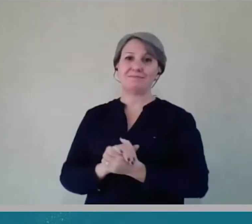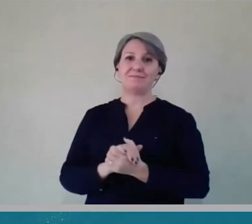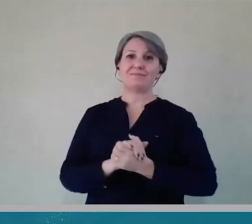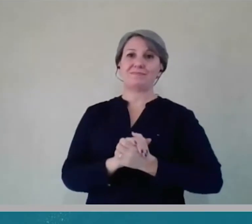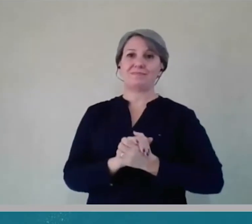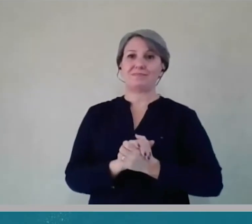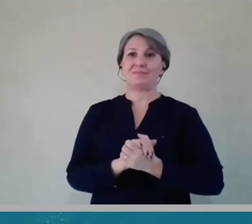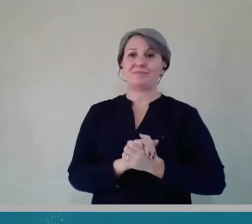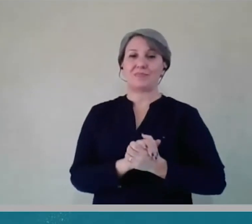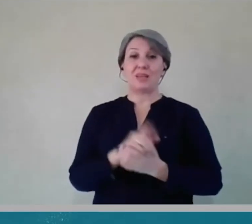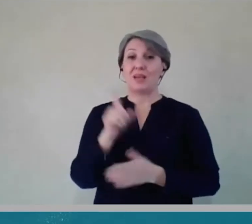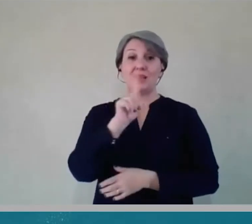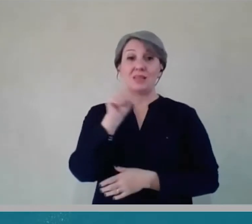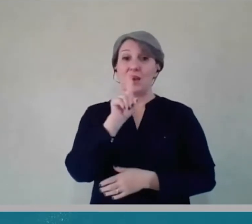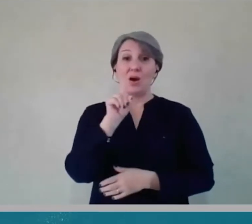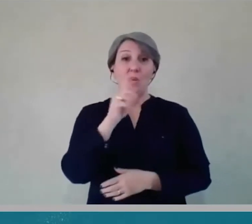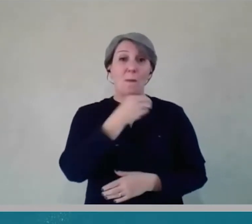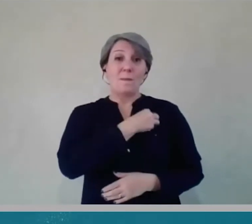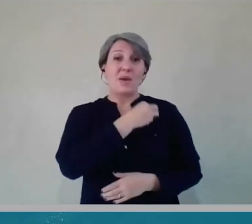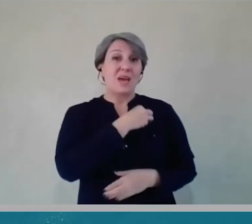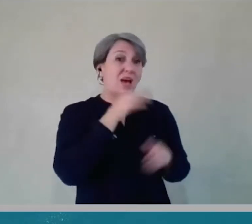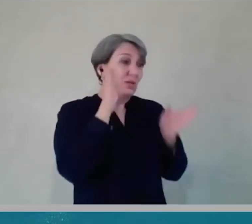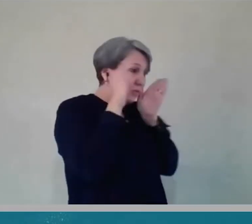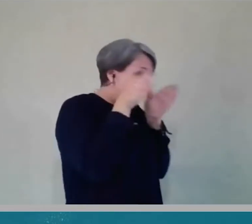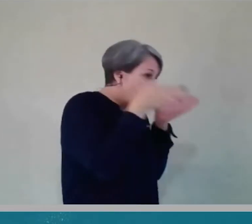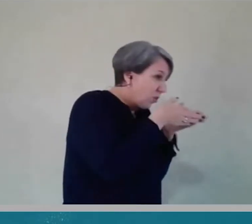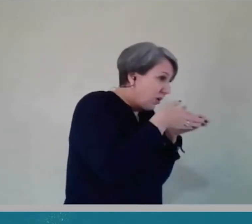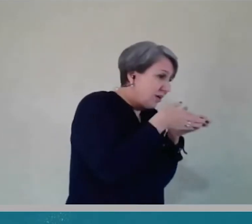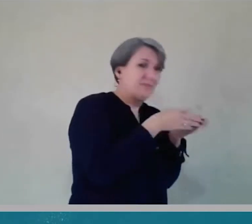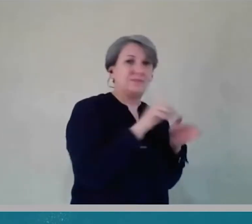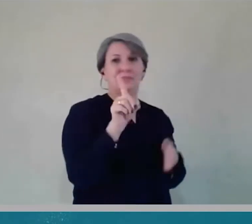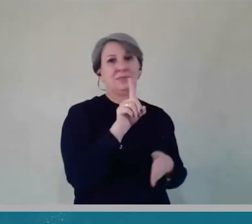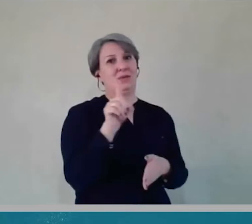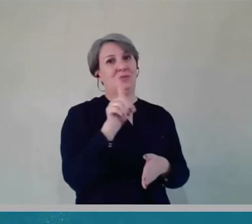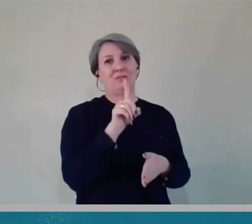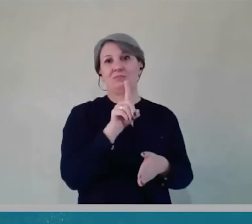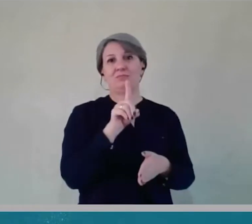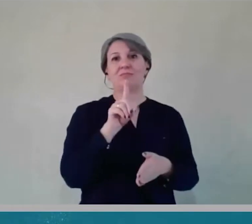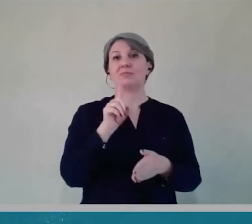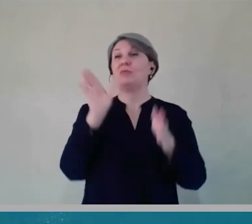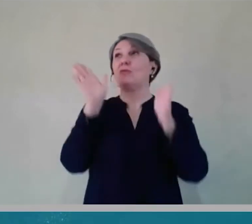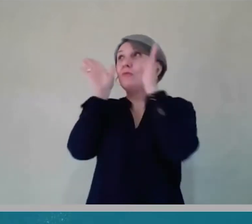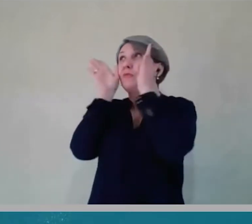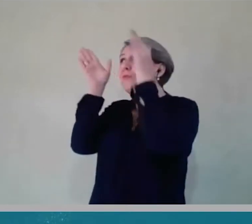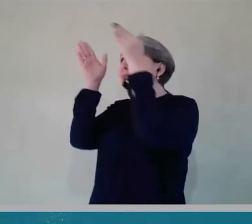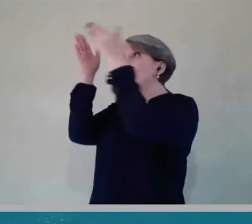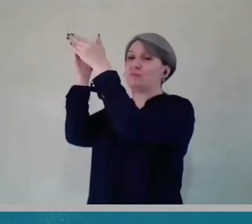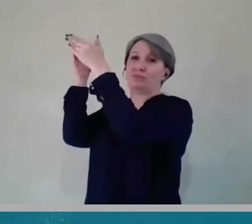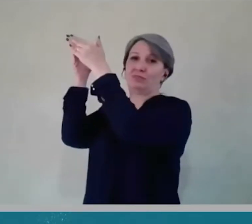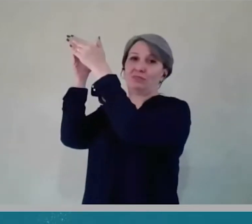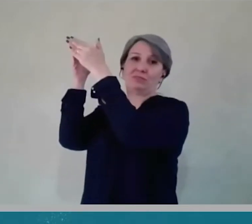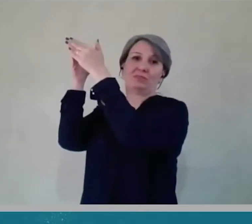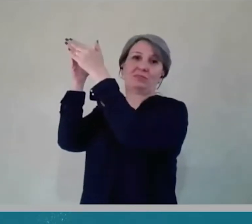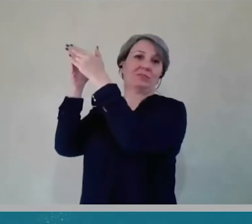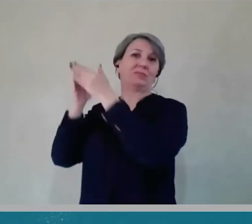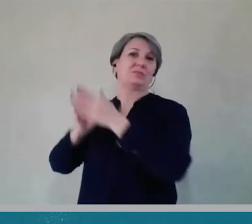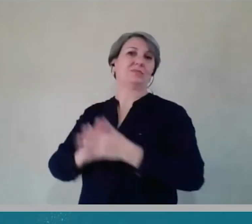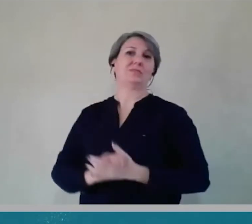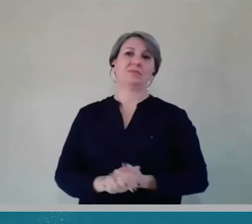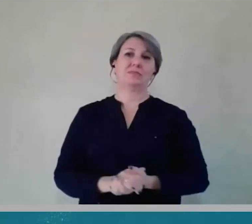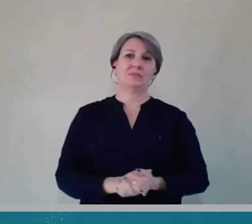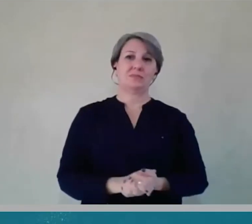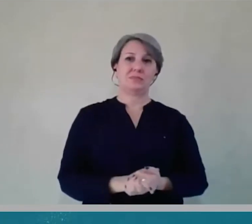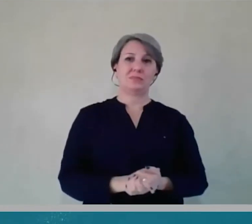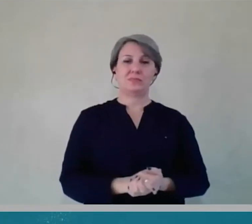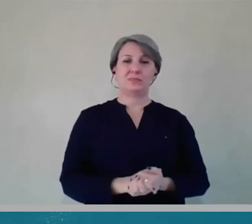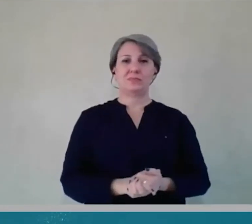vou detalhar um pouco melhor. A cobiça, existe outra palavra para ela também